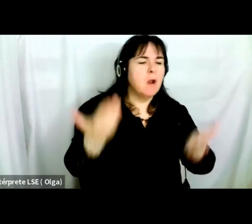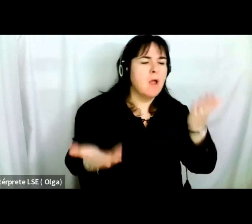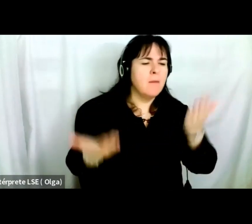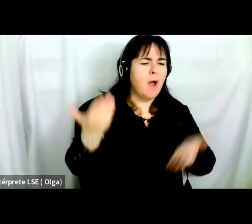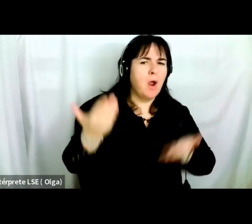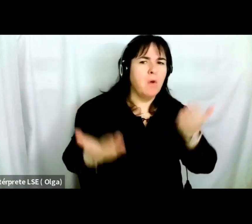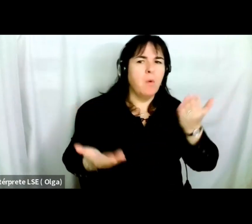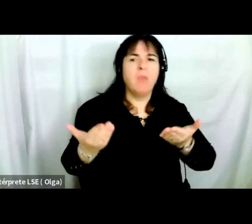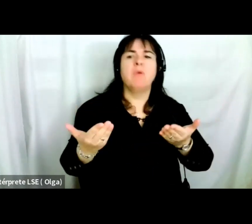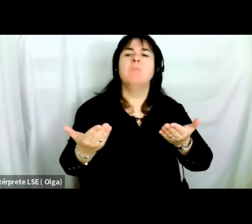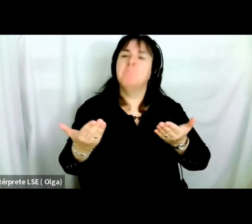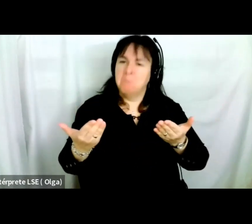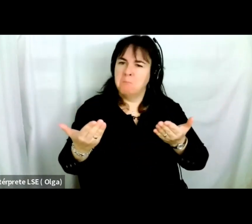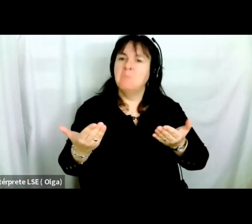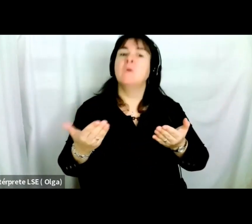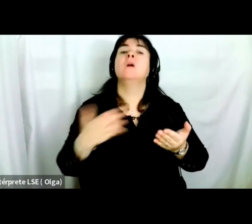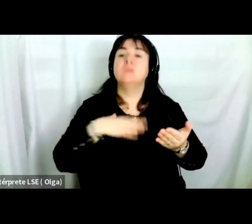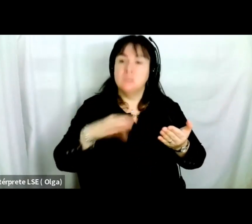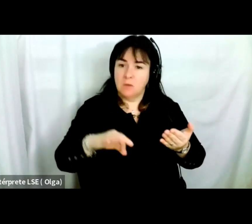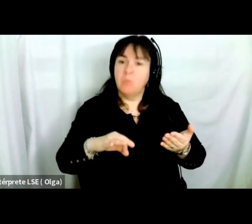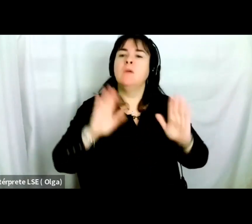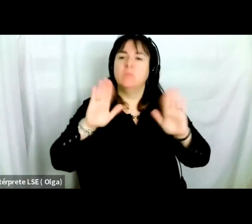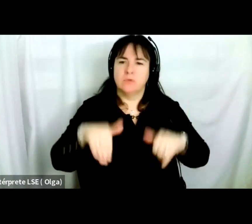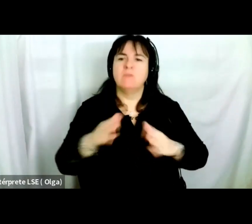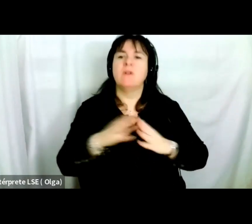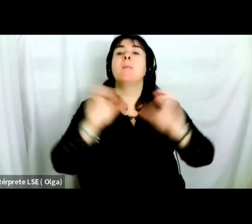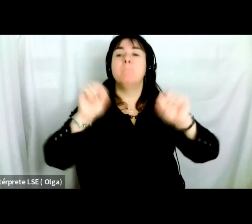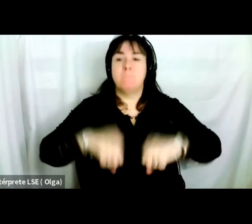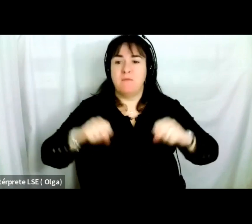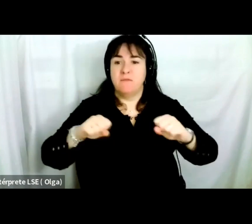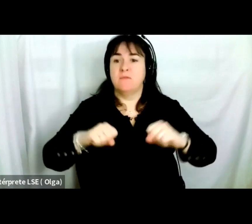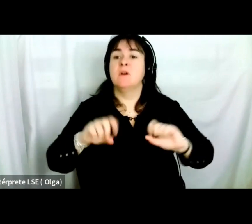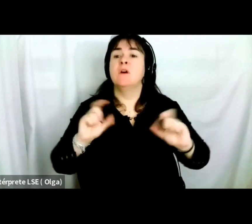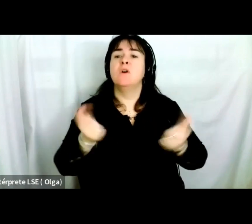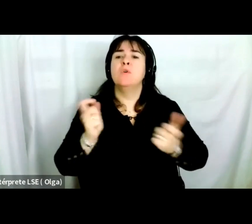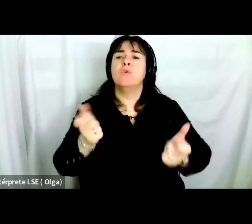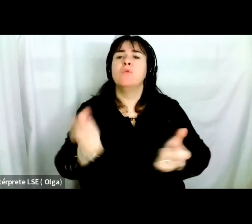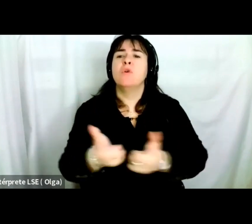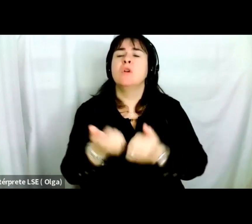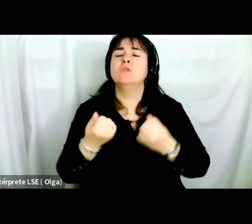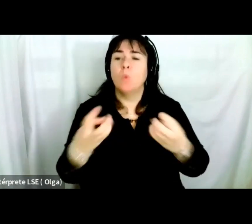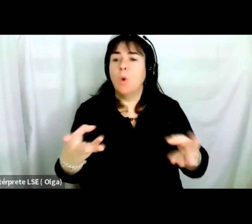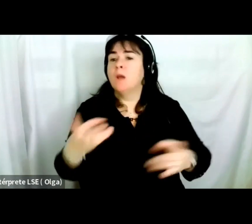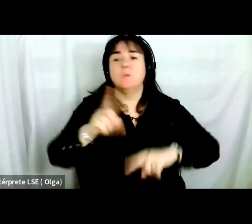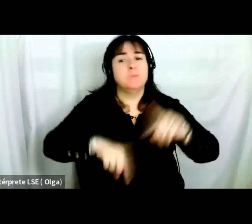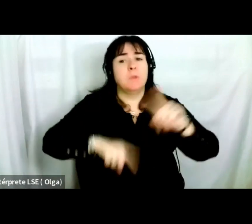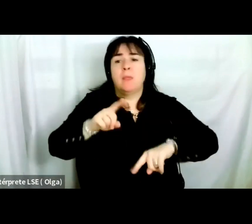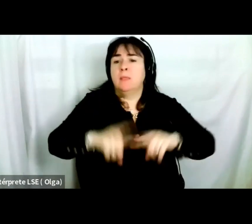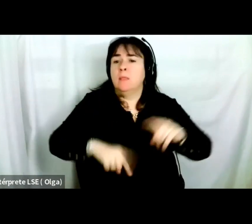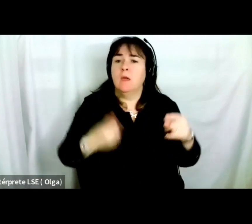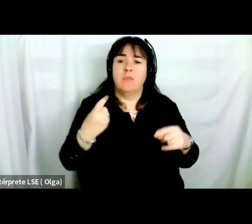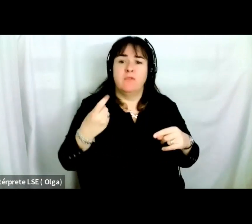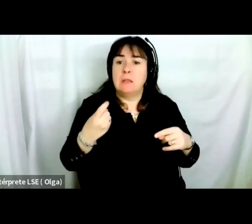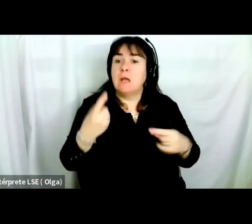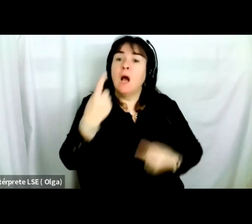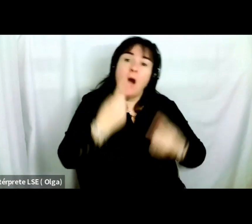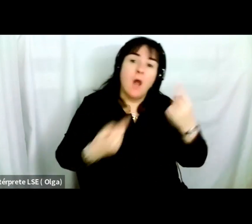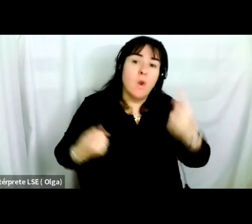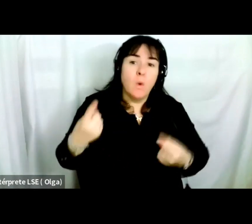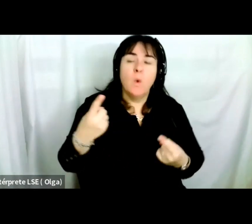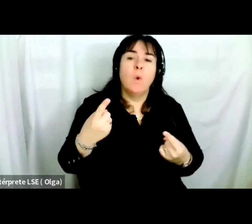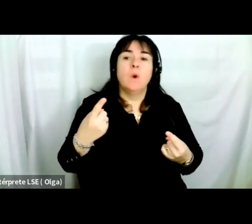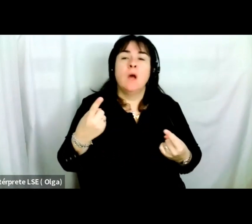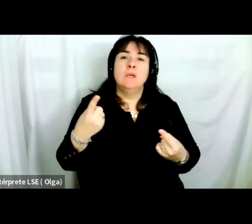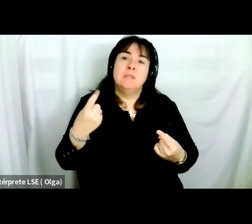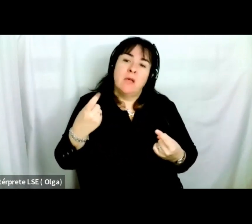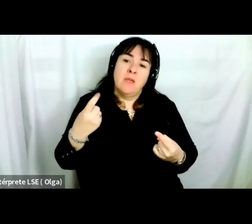acuerdo. ¿Cuántas sesiones de mediación? Pues lo que os comentábamos, las que sean necesarias. Hay personas que necesitan más, sus conflictos un poquito